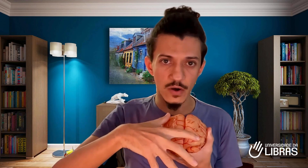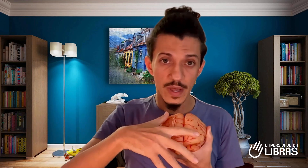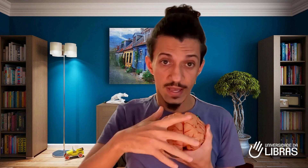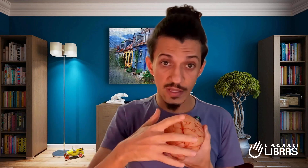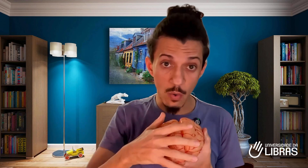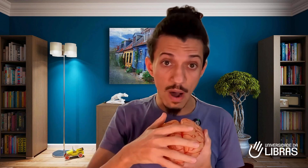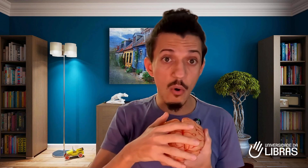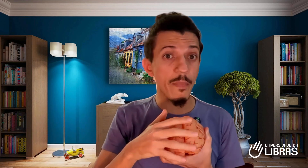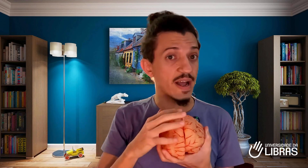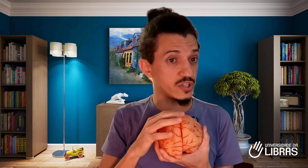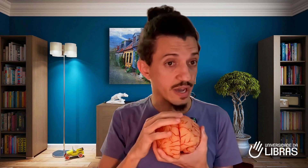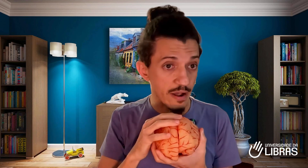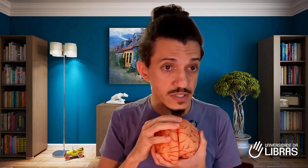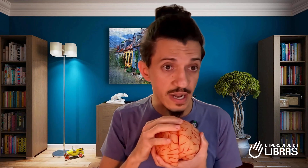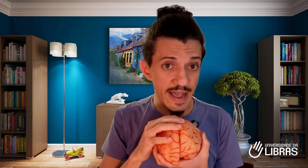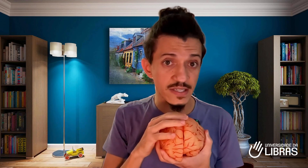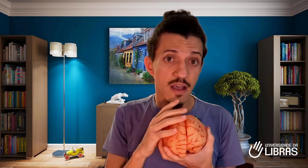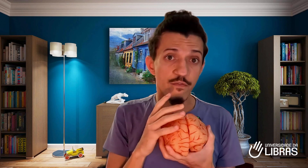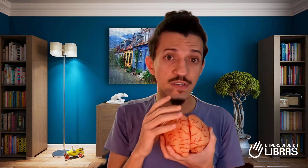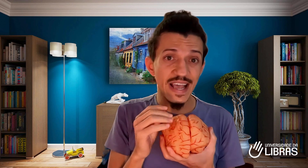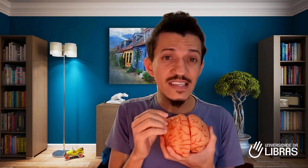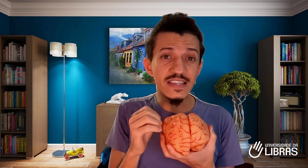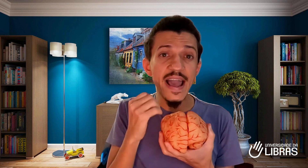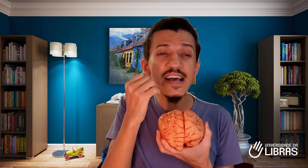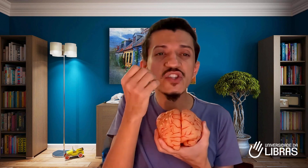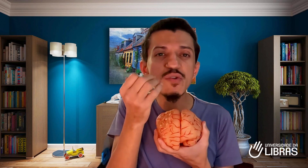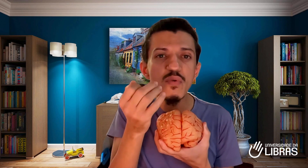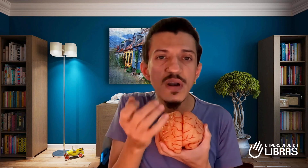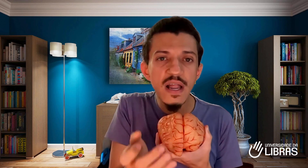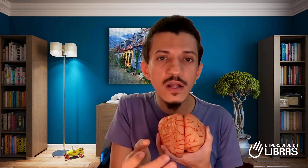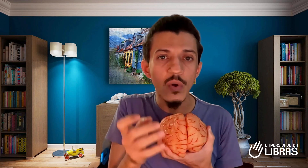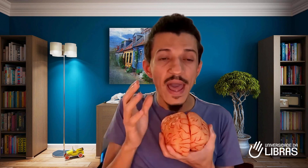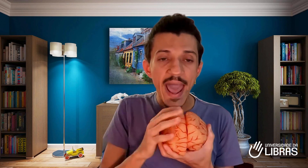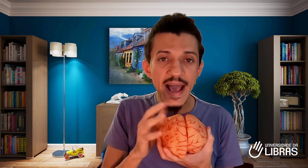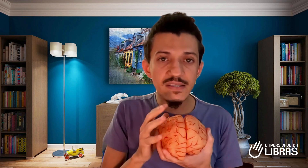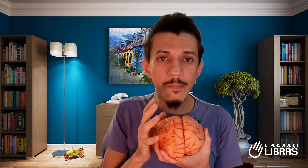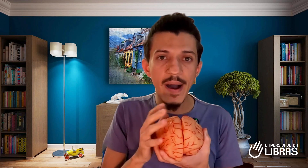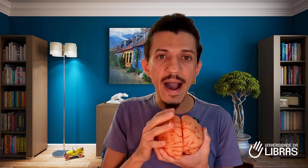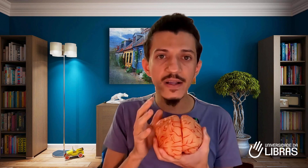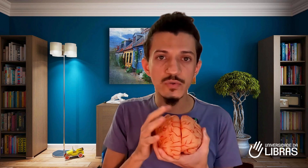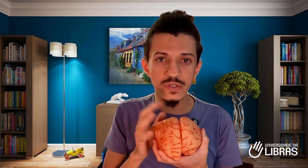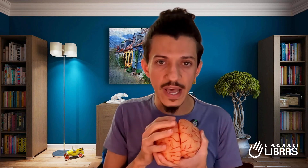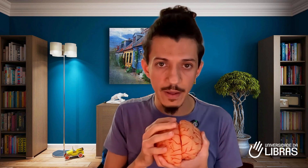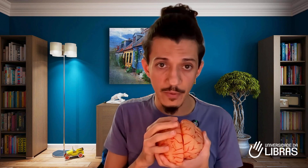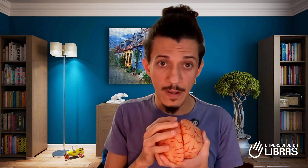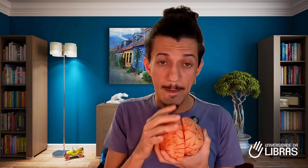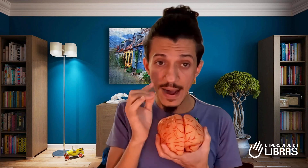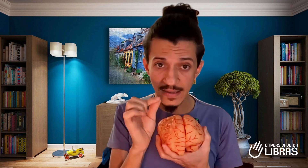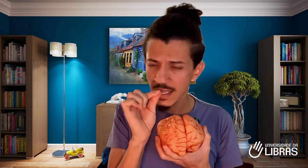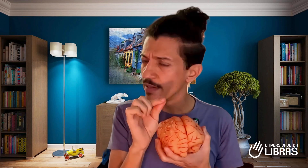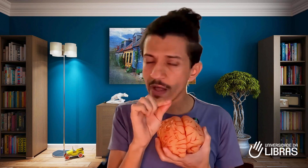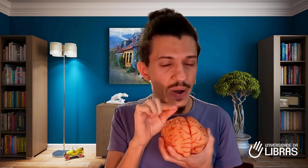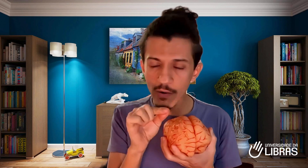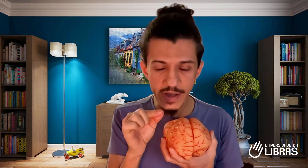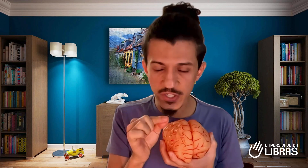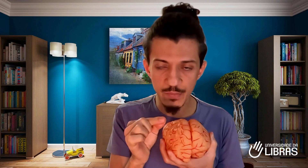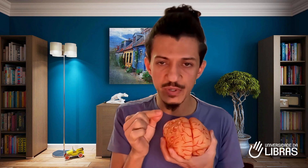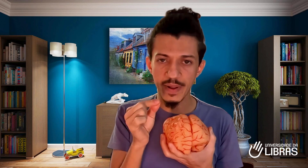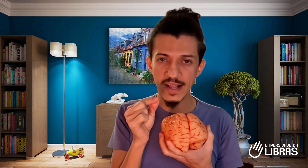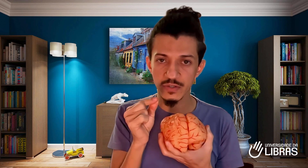Então, ao praticar os sinais, você está estimulando essa parte do cérebro. Mas não é qualquer tipo de prática dos